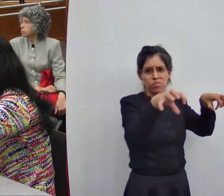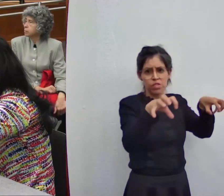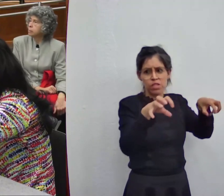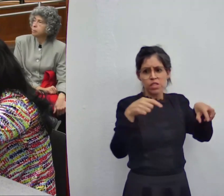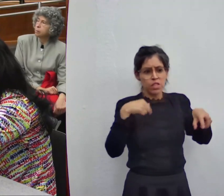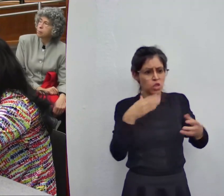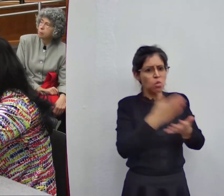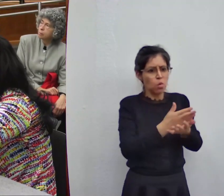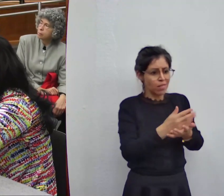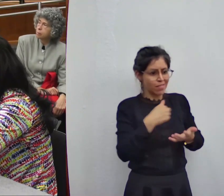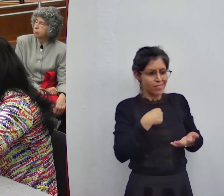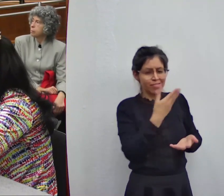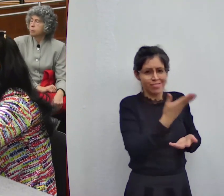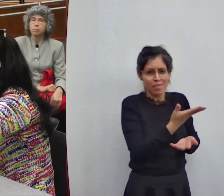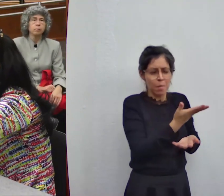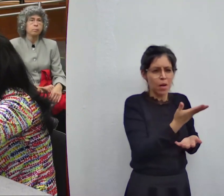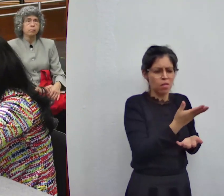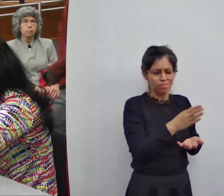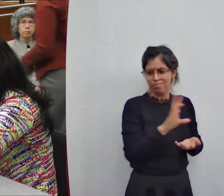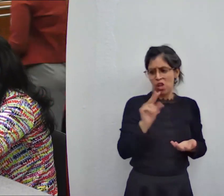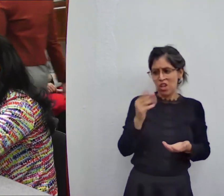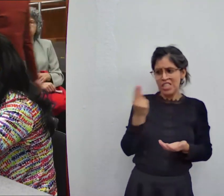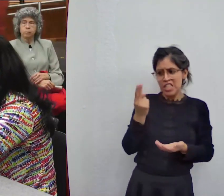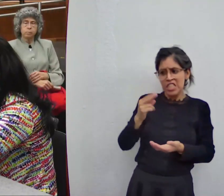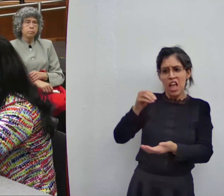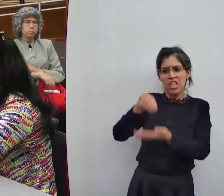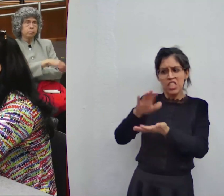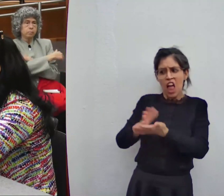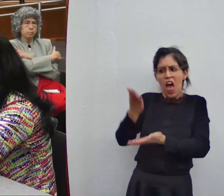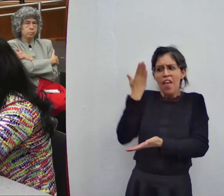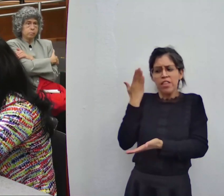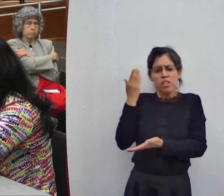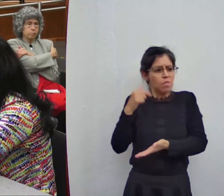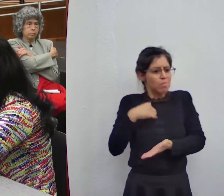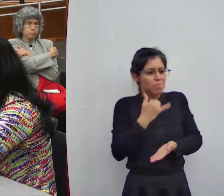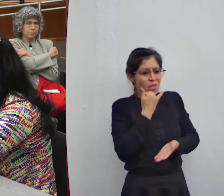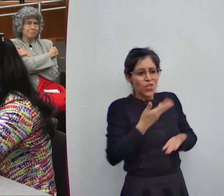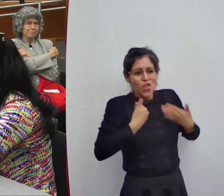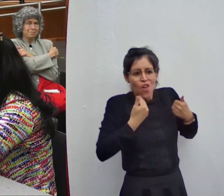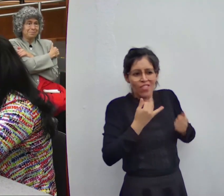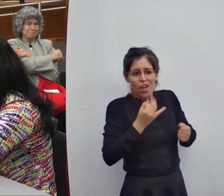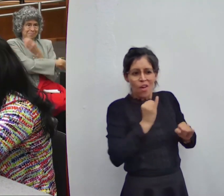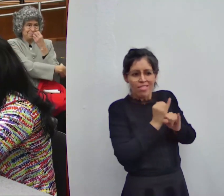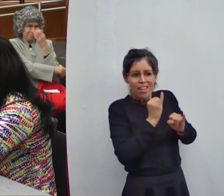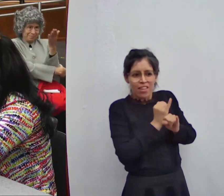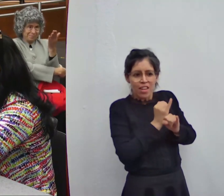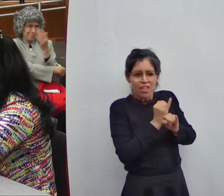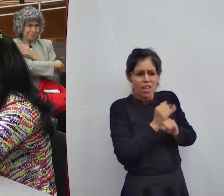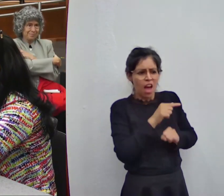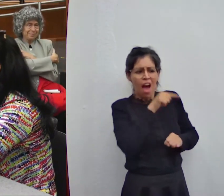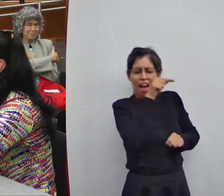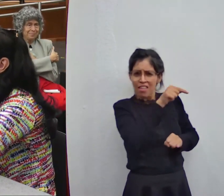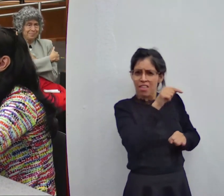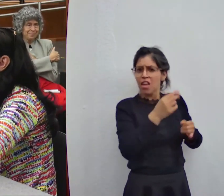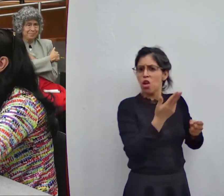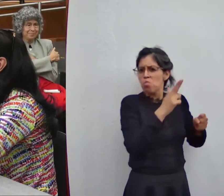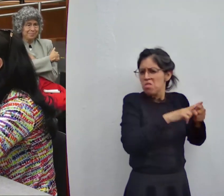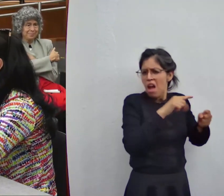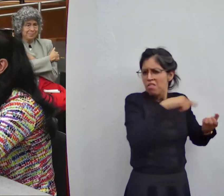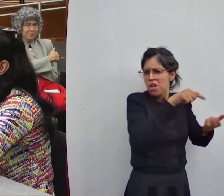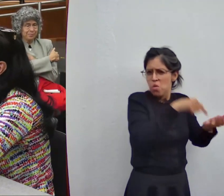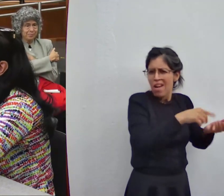escritorio y una persona que los atienda, que ahí ya tienen internet y que ahí ya tienen servicio, para que les haga la cita. Y